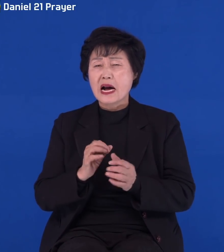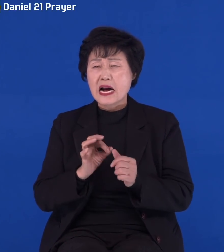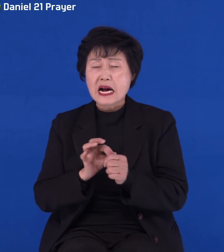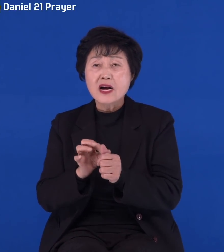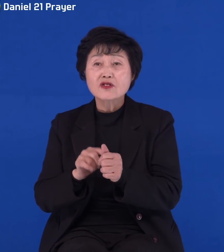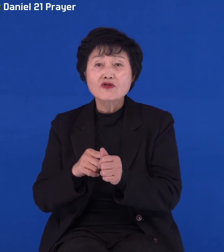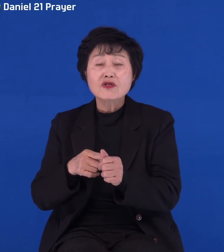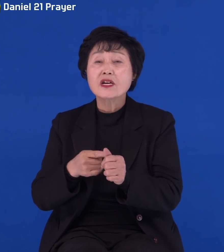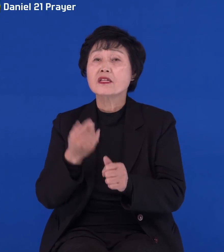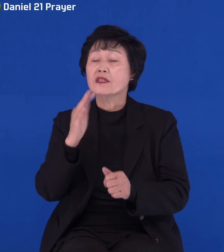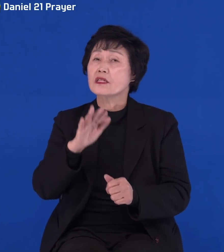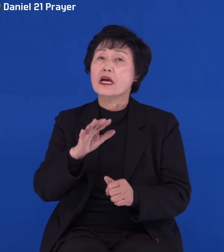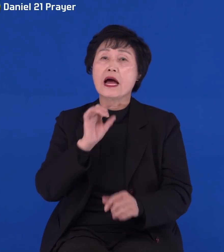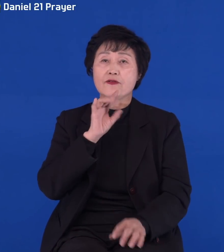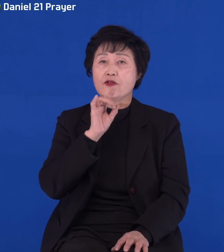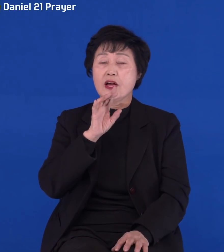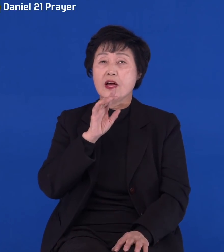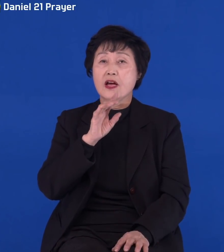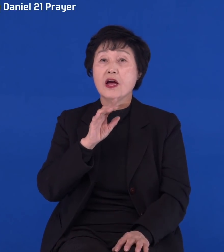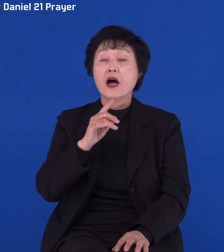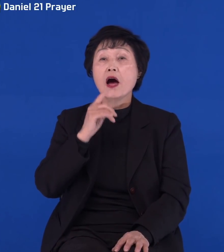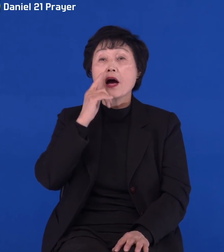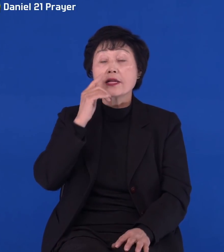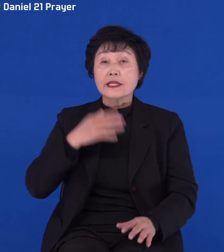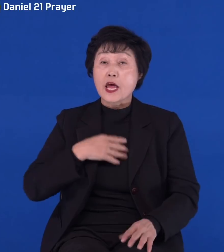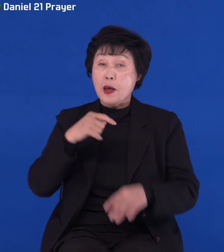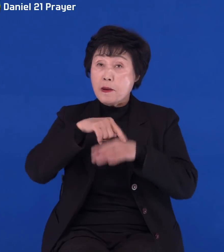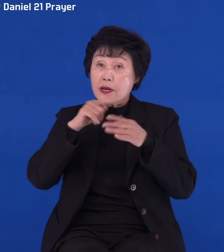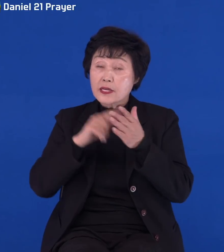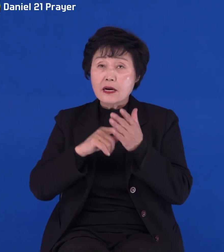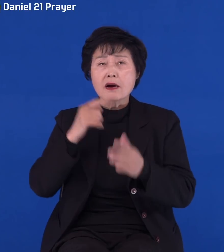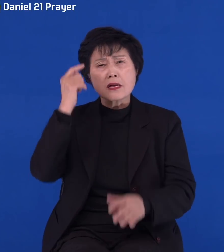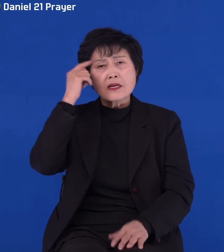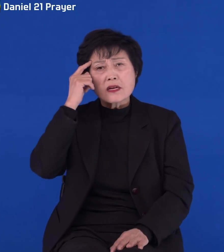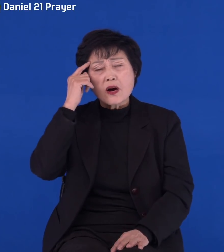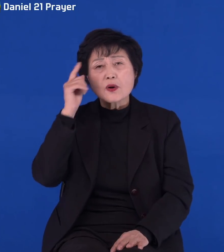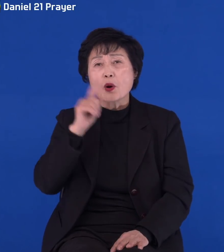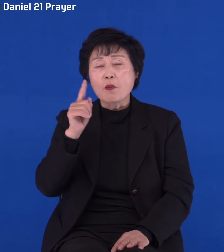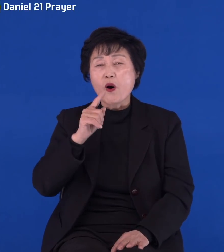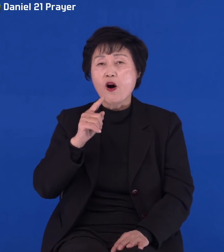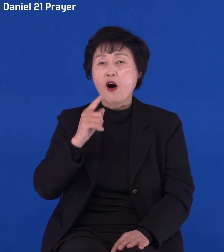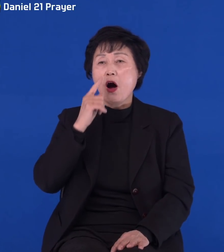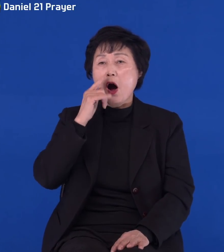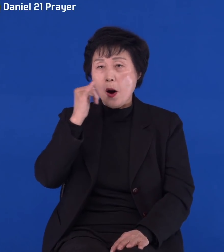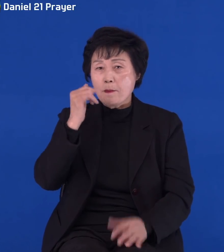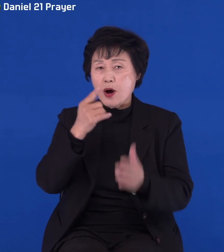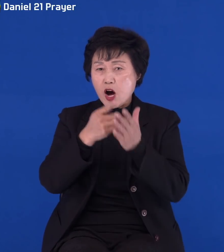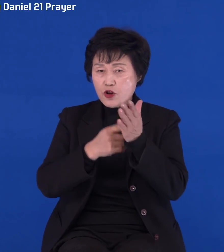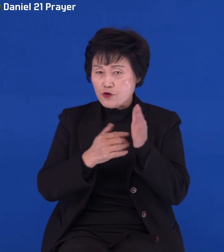마음에 할 수 있는 게 뭐였냐면 어머니를 보호하고 우리 가정을 지키기 위해서는 내가 술을 먹고 피를 토하면 안